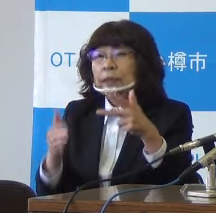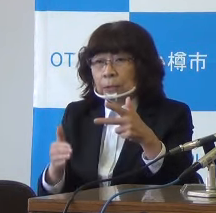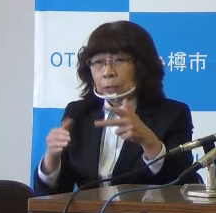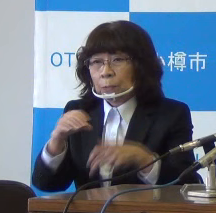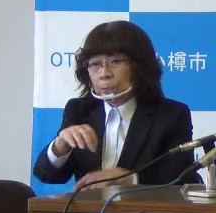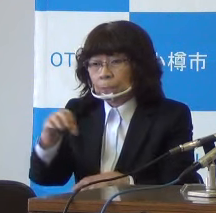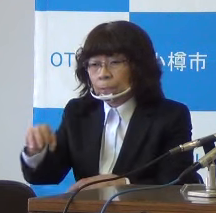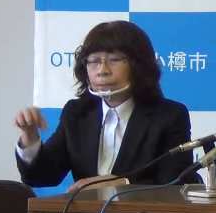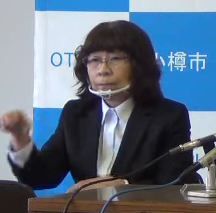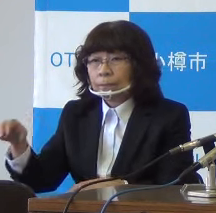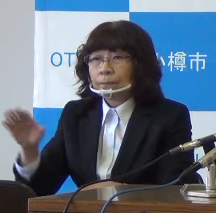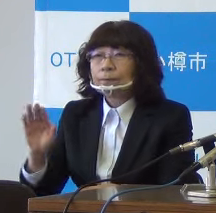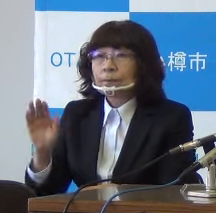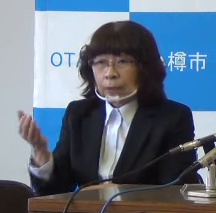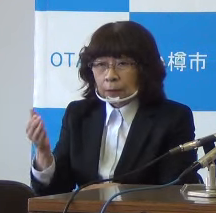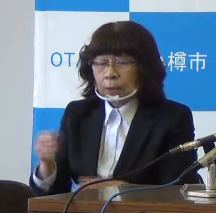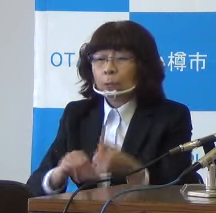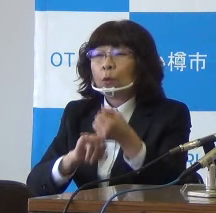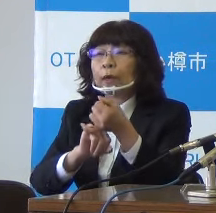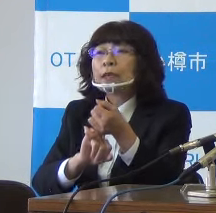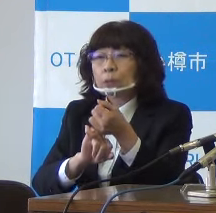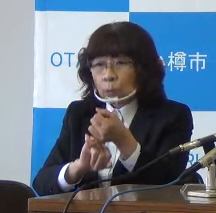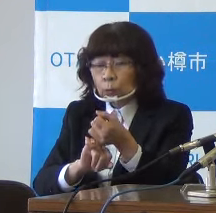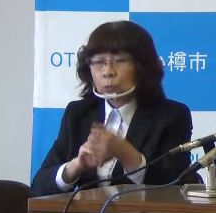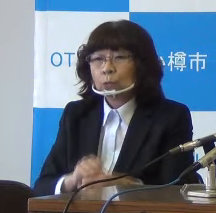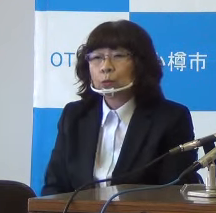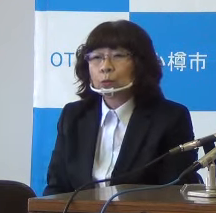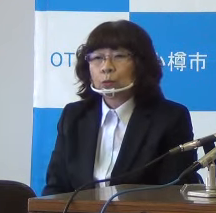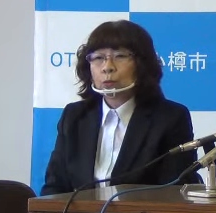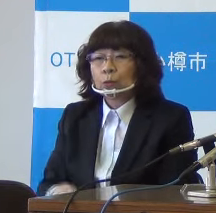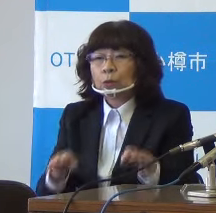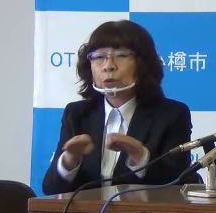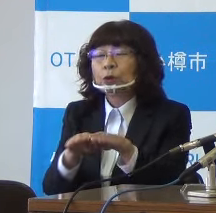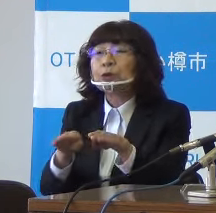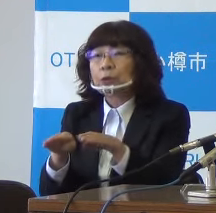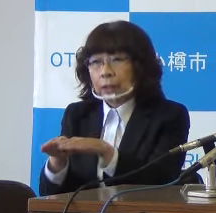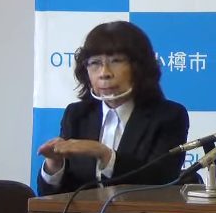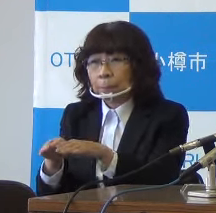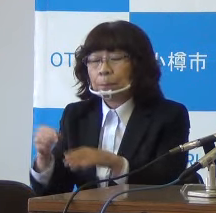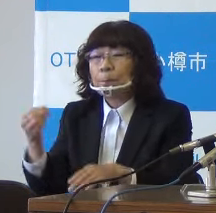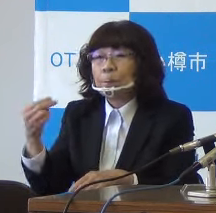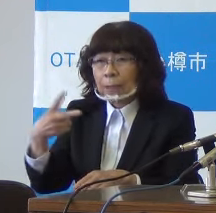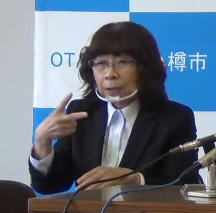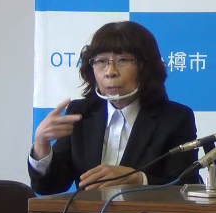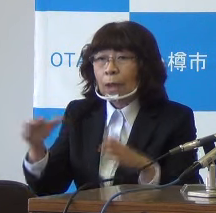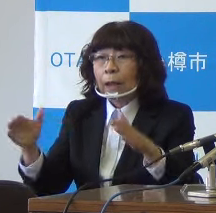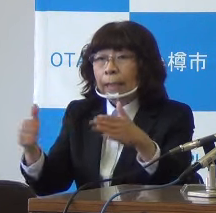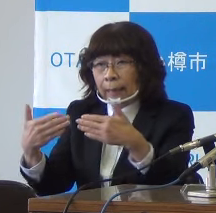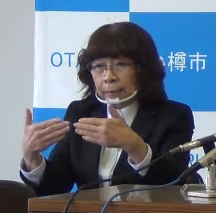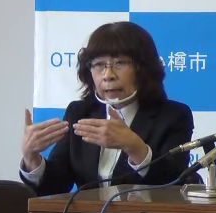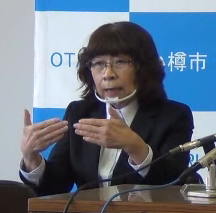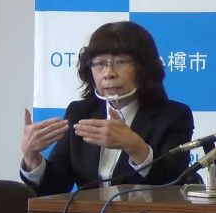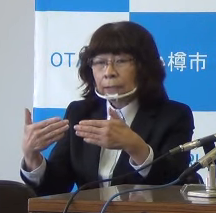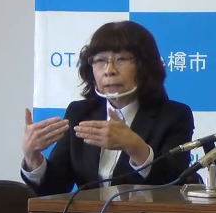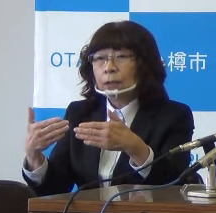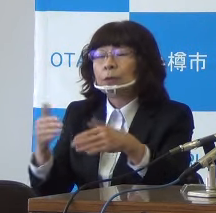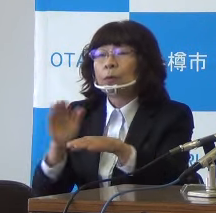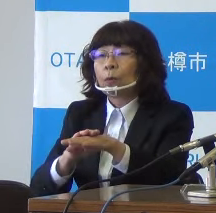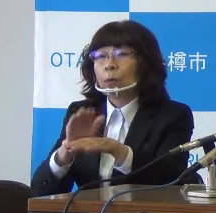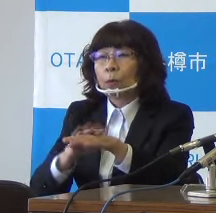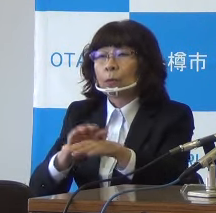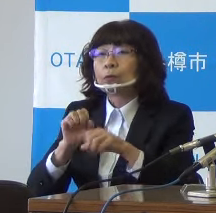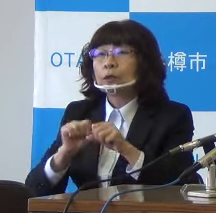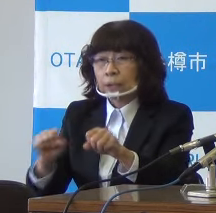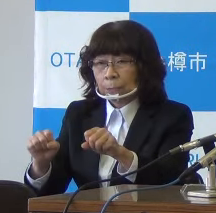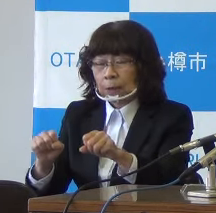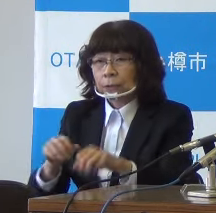が原則休館または閉鎖の取り扱いとさ